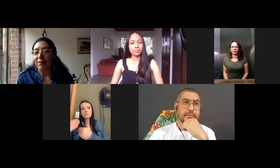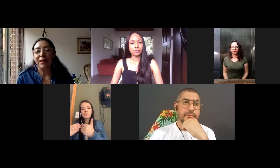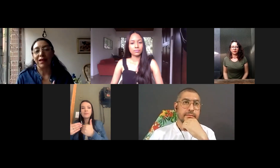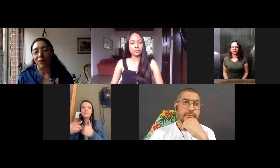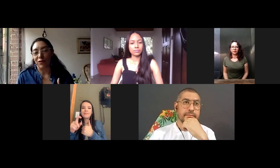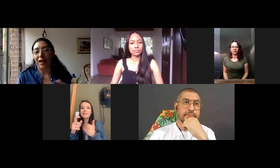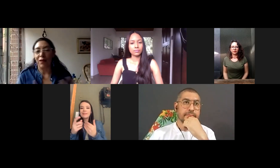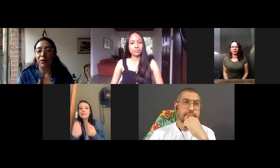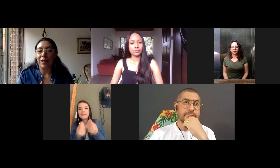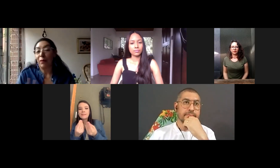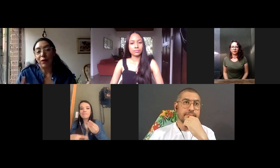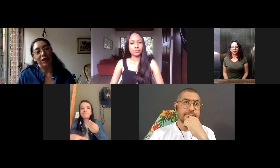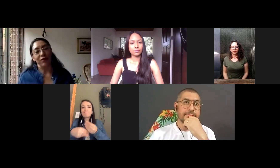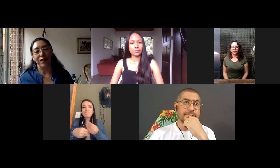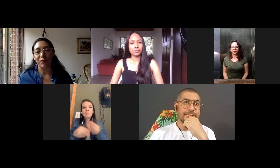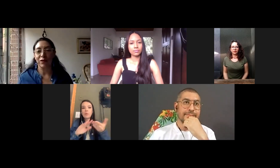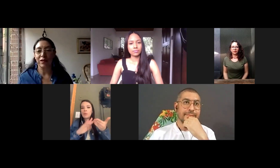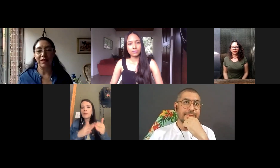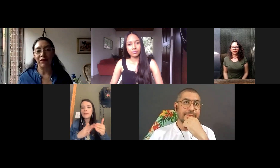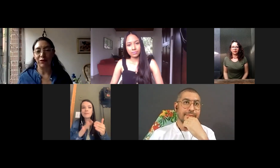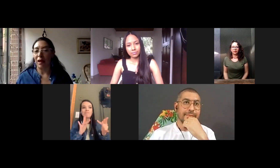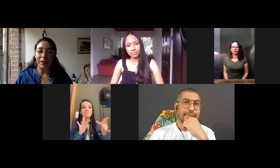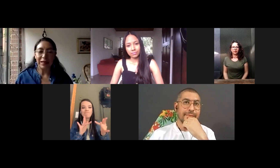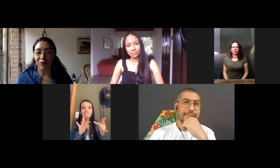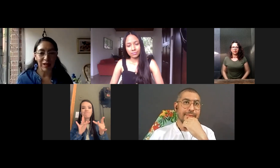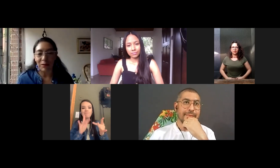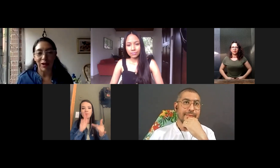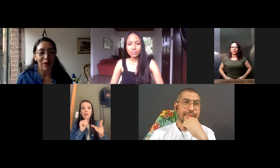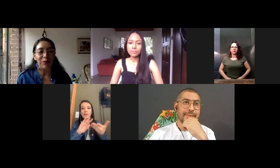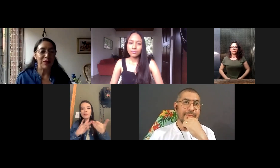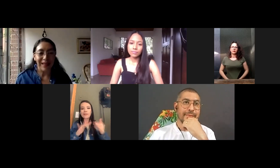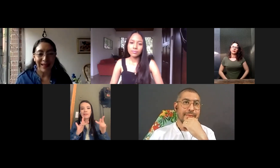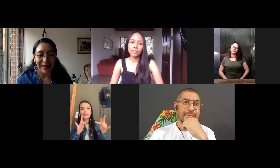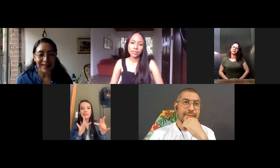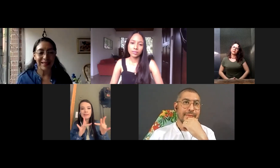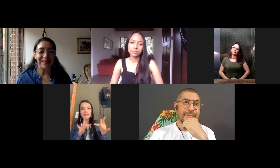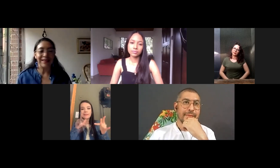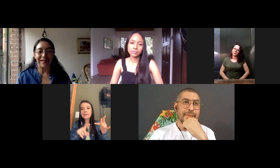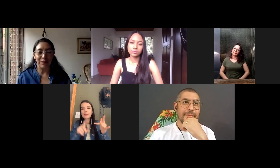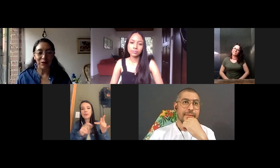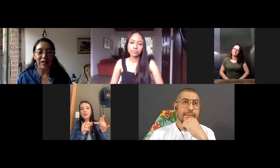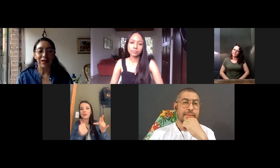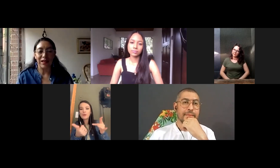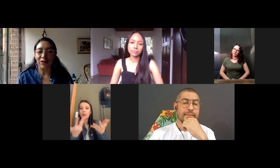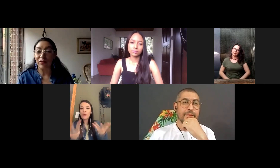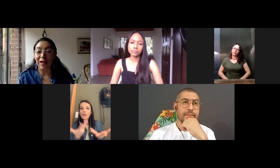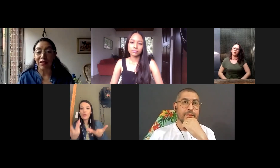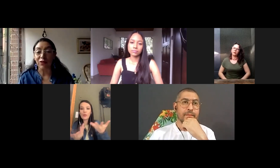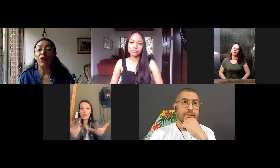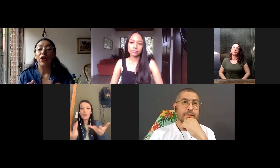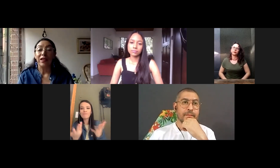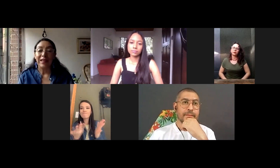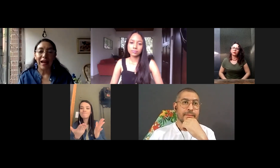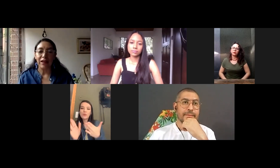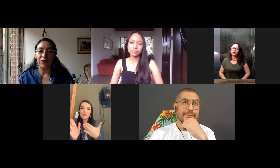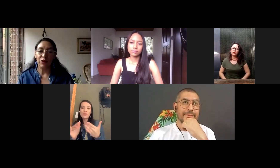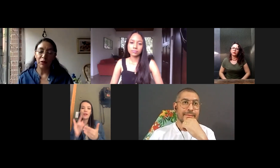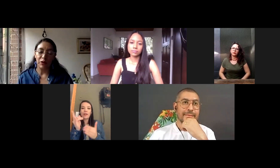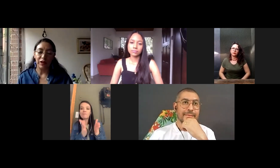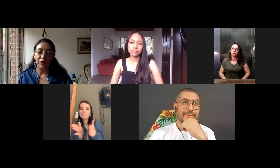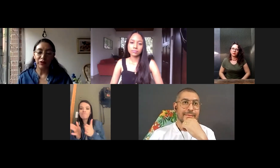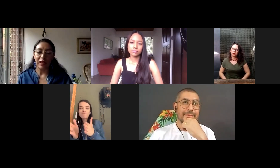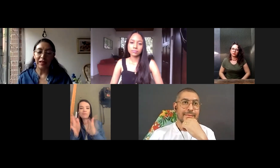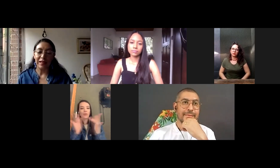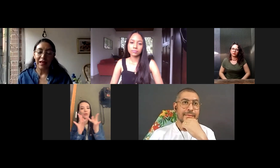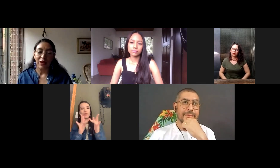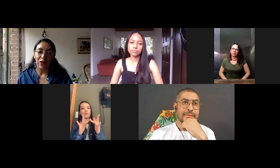camino que no sea la comunidad, porque no tenemos, desafortunadamente, no tenemos la comunidad allí, ni tenemos el contacto diario, como lo